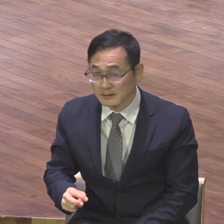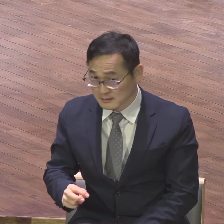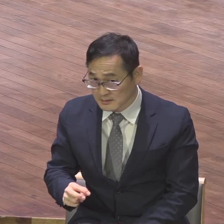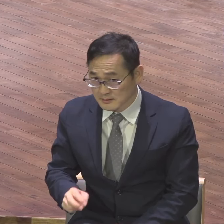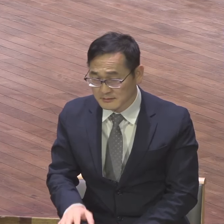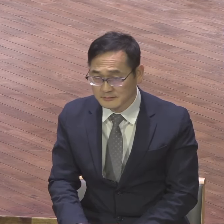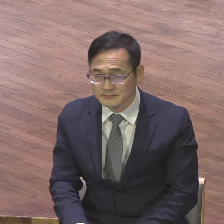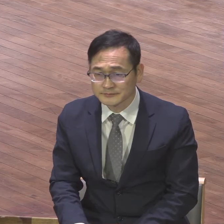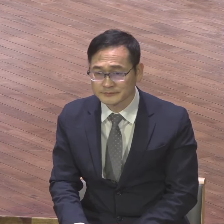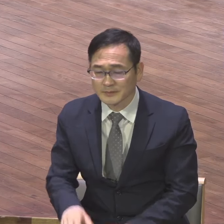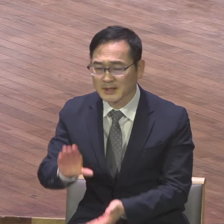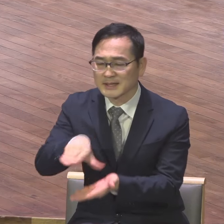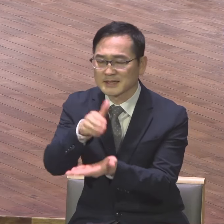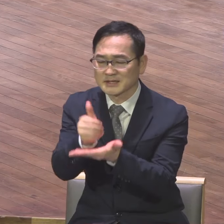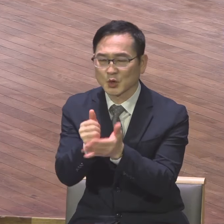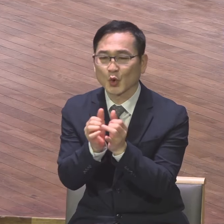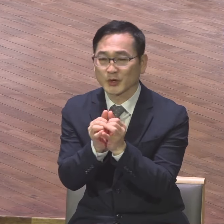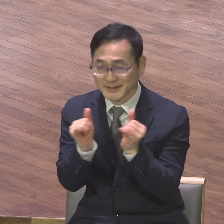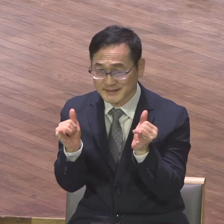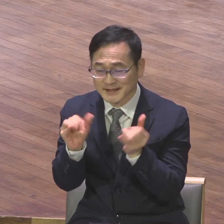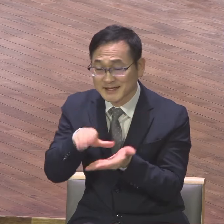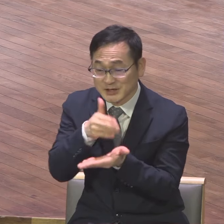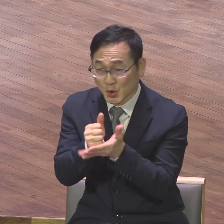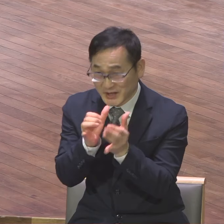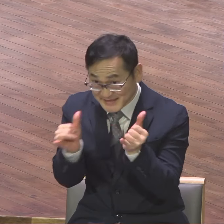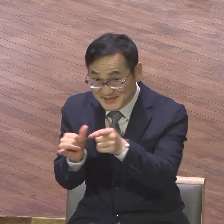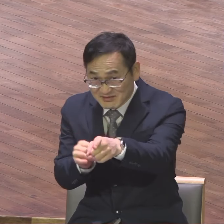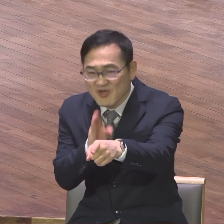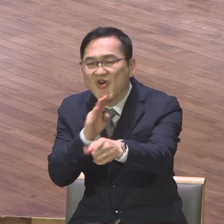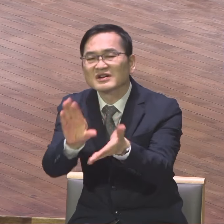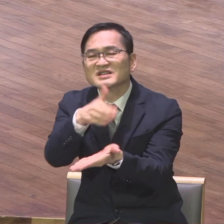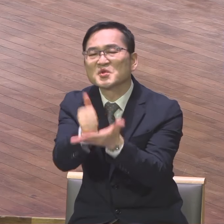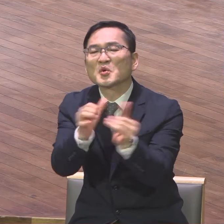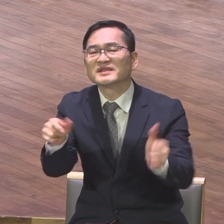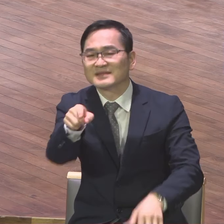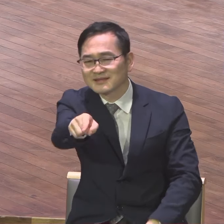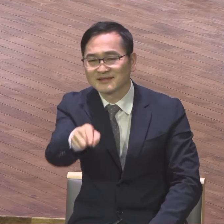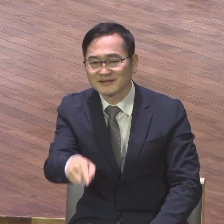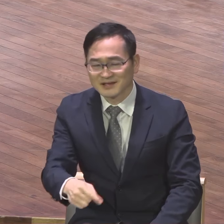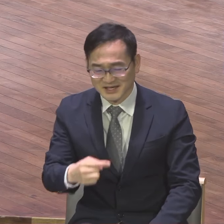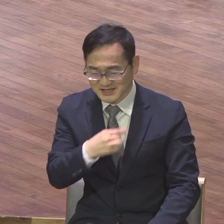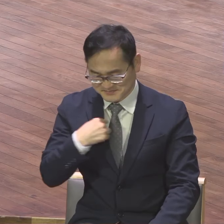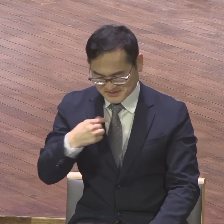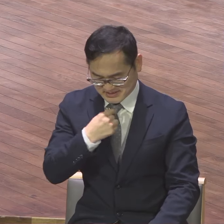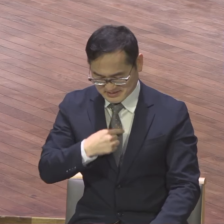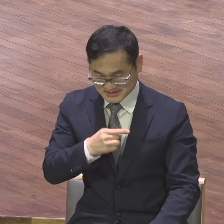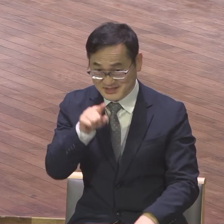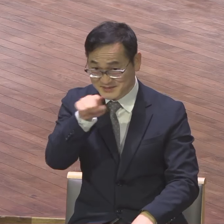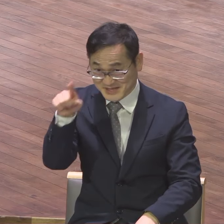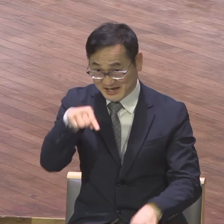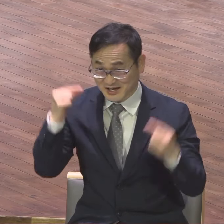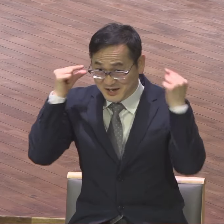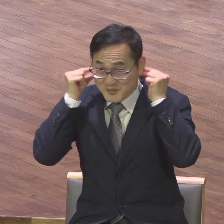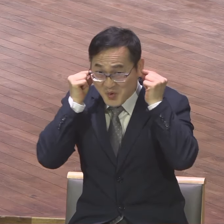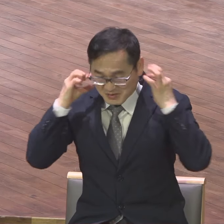그리스도인은, 그리스도인의 표시는 십자가 목에 단 것이 아니고 사랑이다.